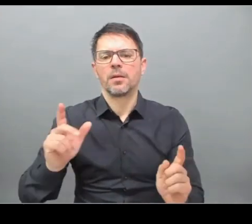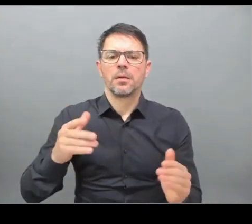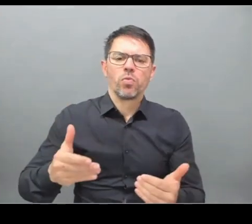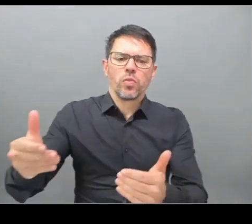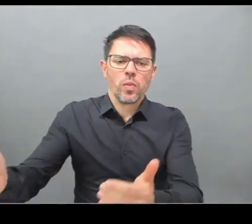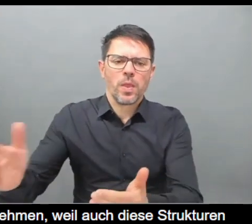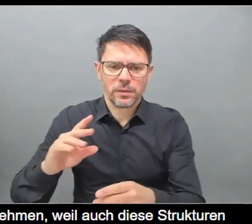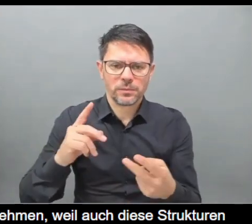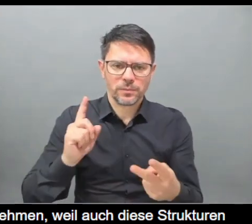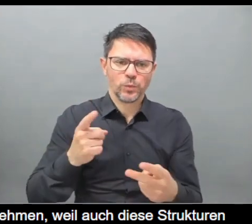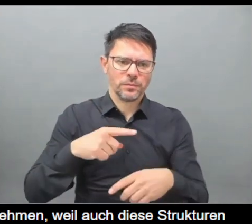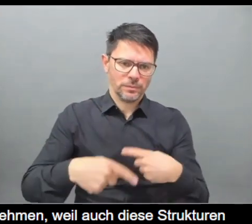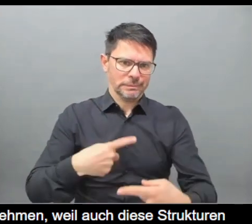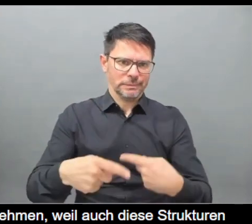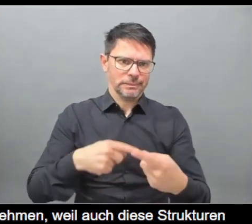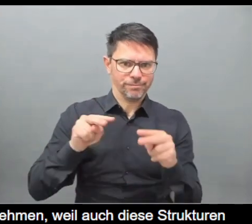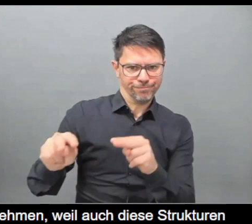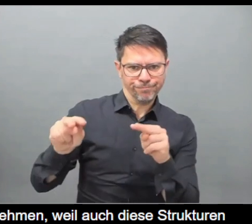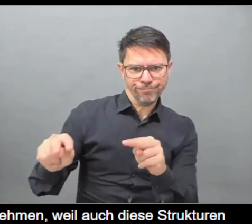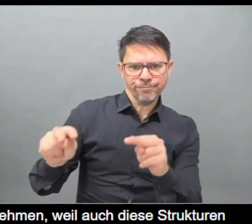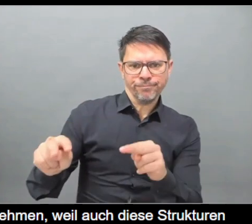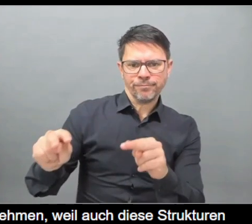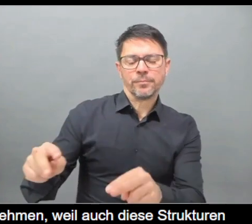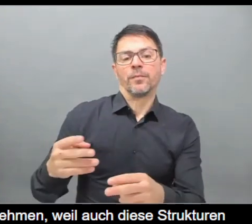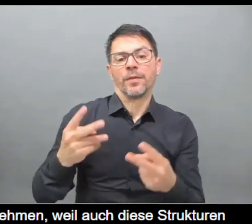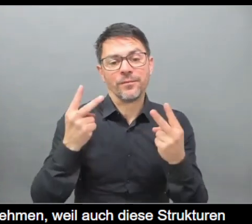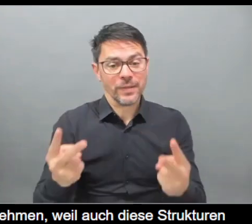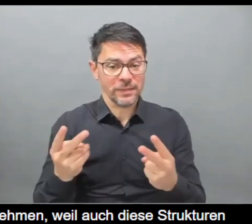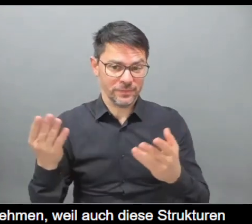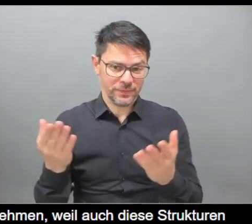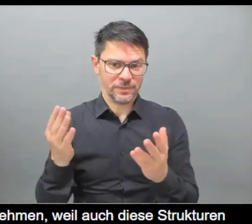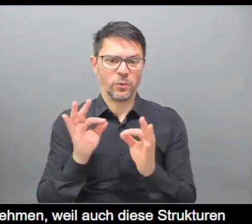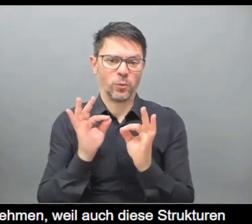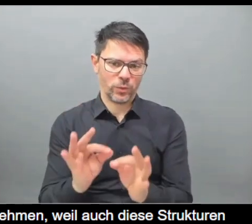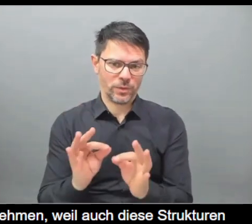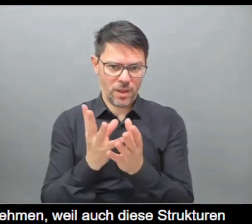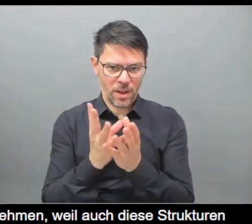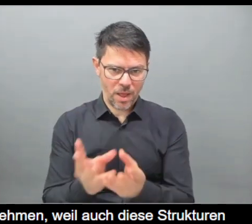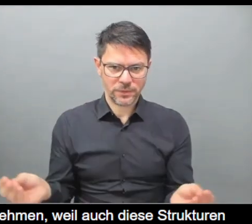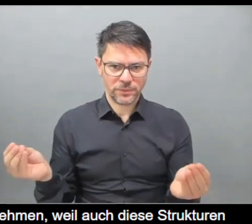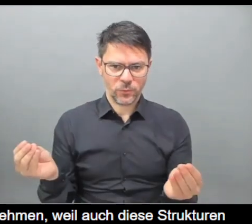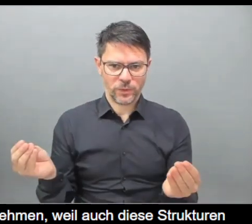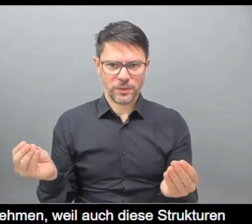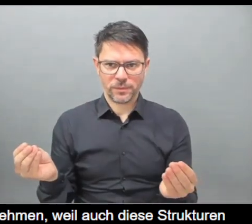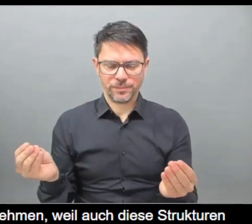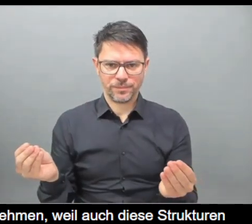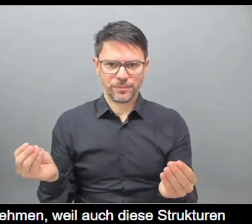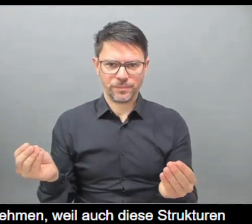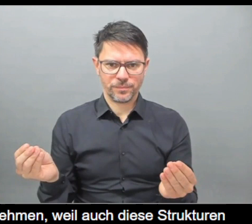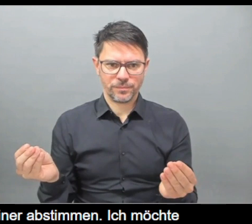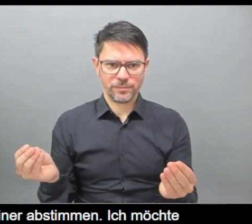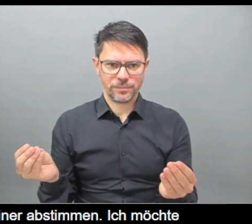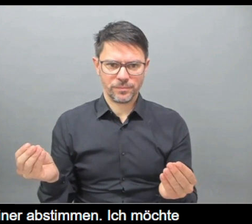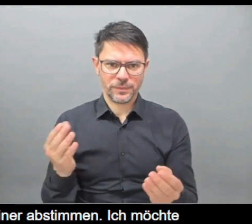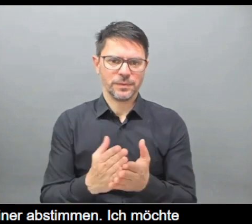Bürger in Deutschland, und es geht um eine stabile Gesundheitsversorgung für die Zukunft. Vielen Dank. Dann der Präsident